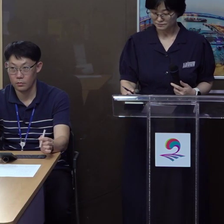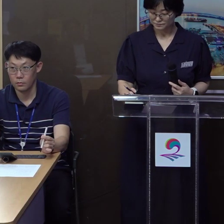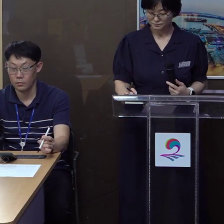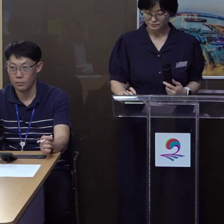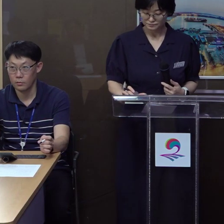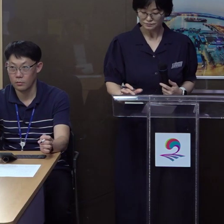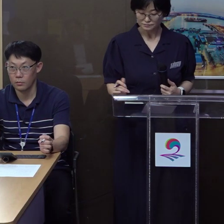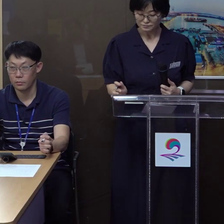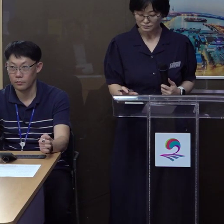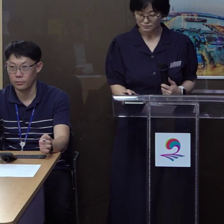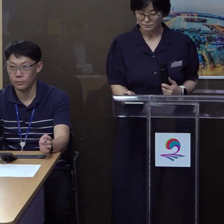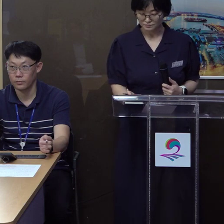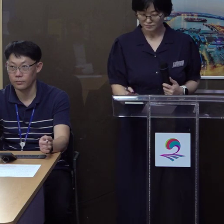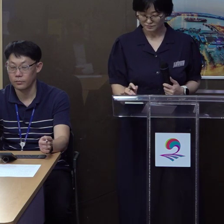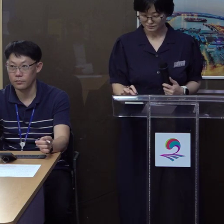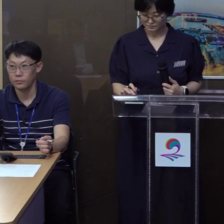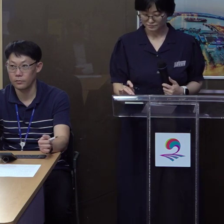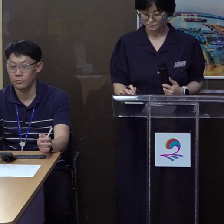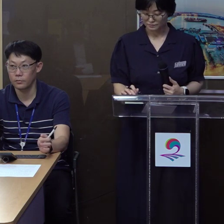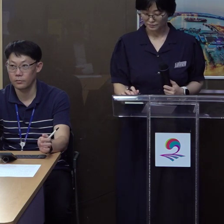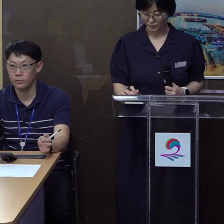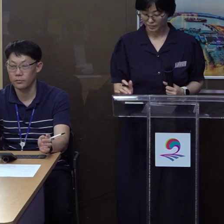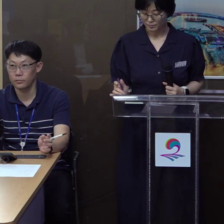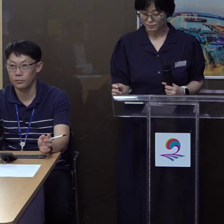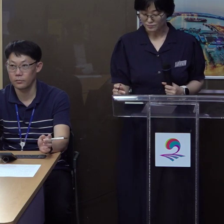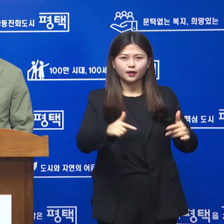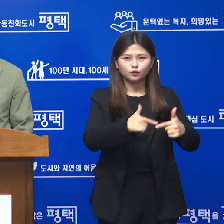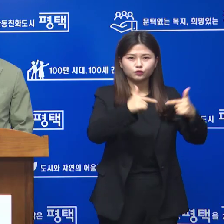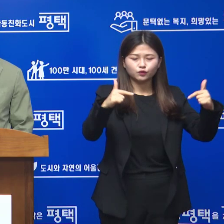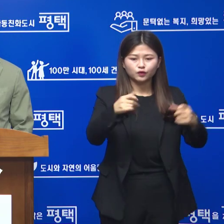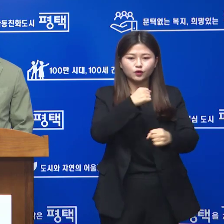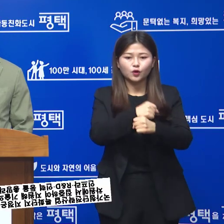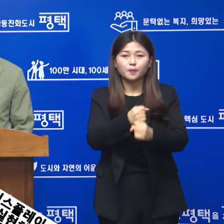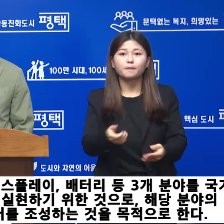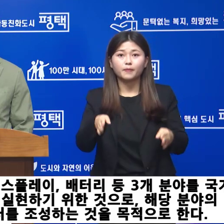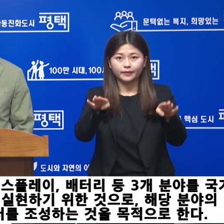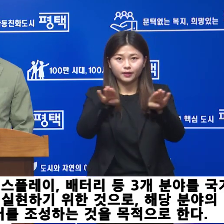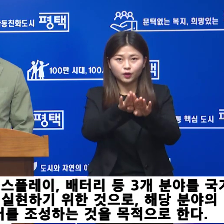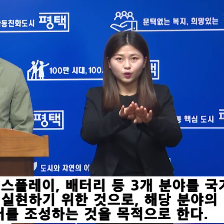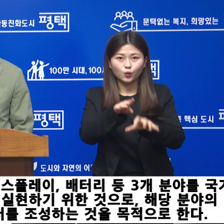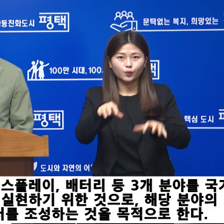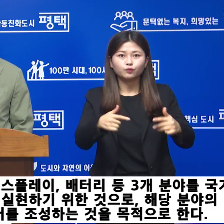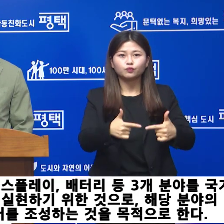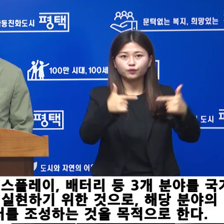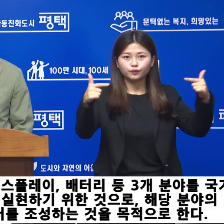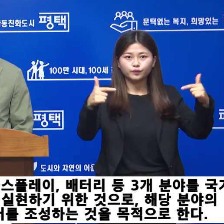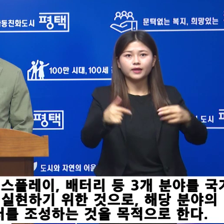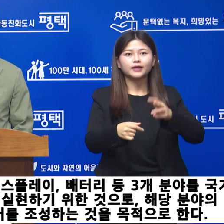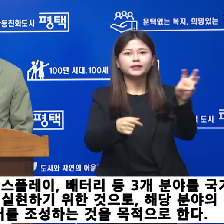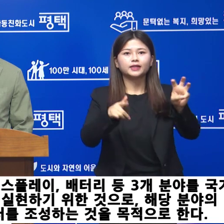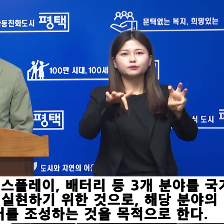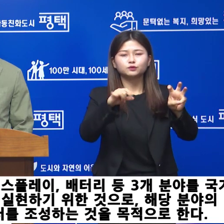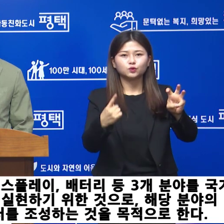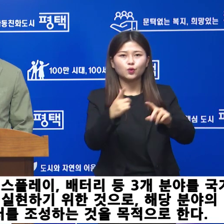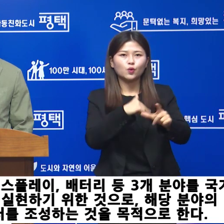팹의 용적률 2.4배가 적용된 제조 시설 및 약 30조 원의 추가 투자를